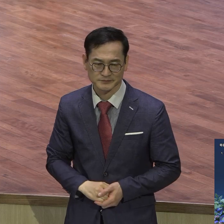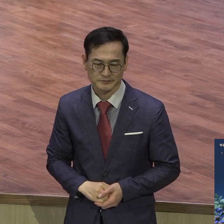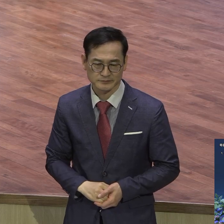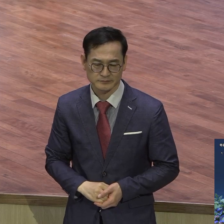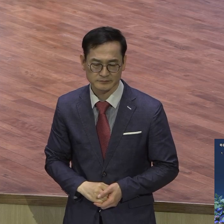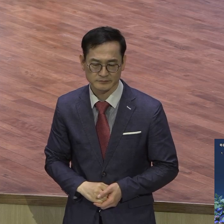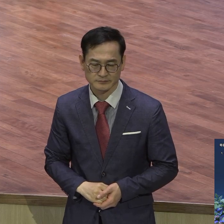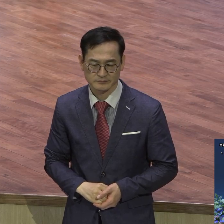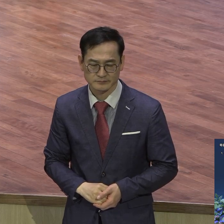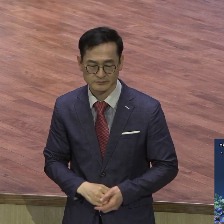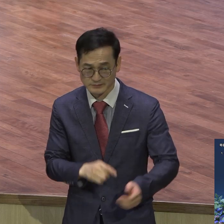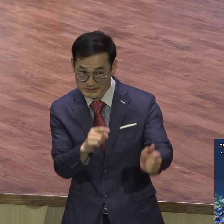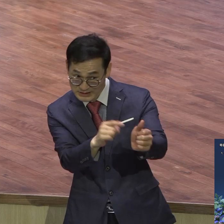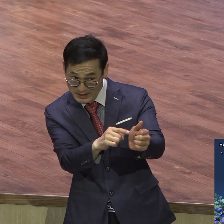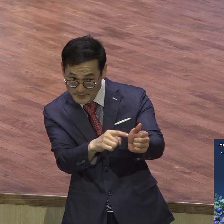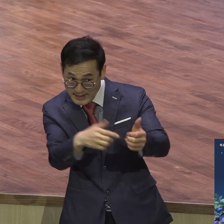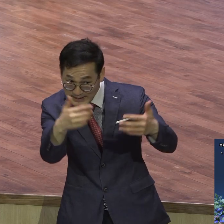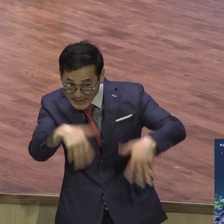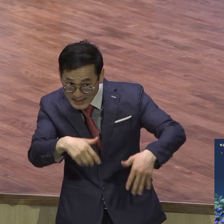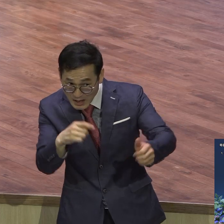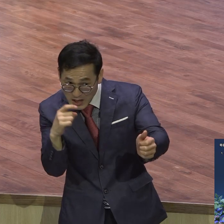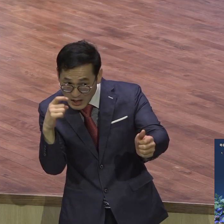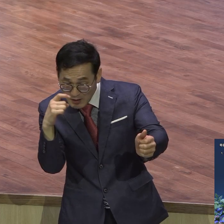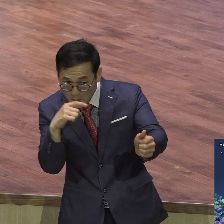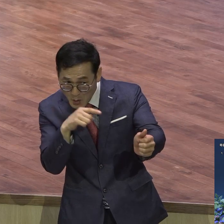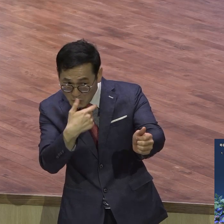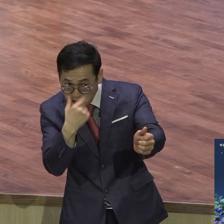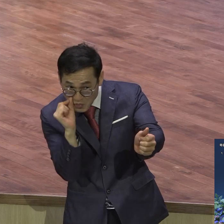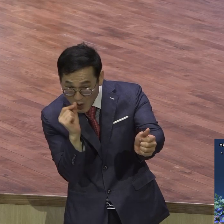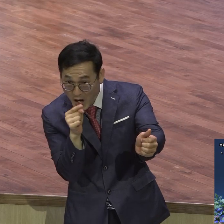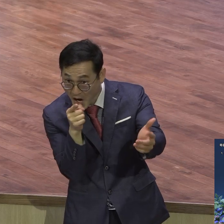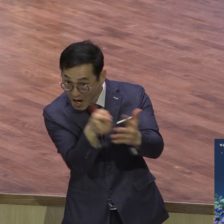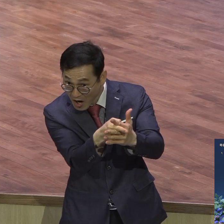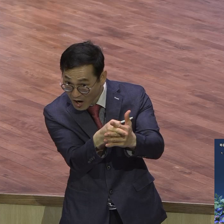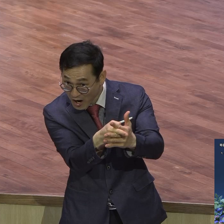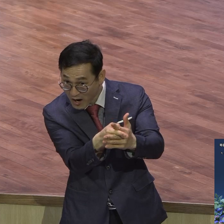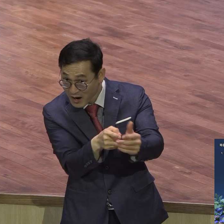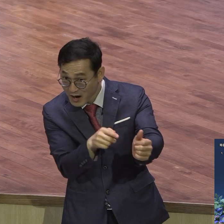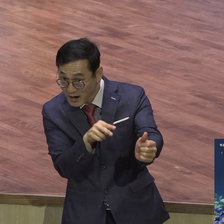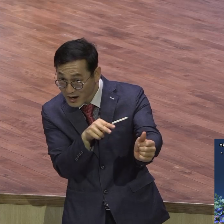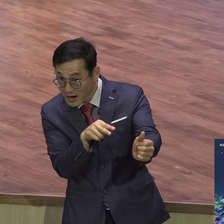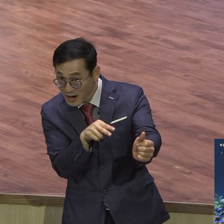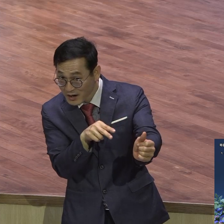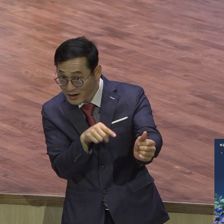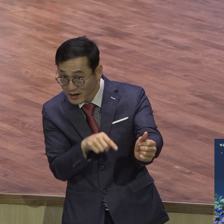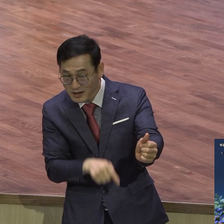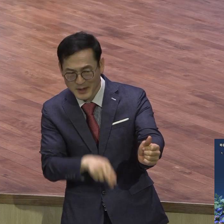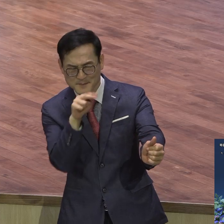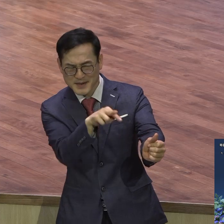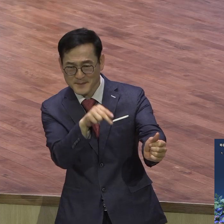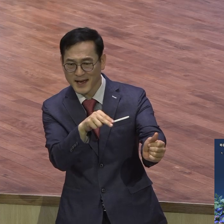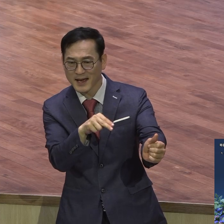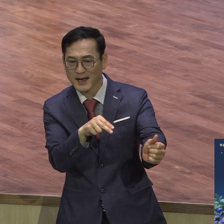상대방의 허점이 보인다 보이잖아요 사람 허점 없는 사람 어디 있어요 그 사람을